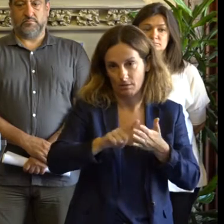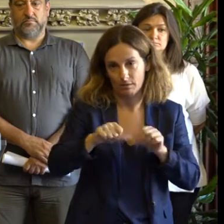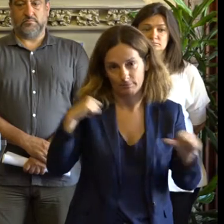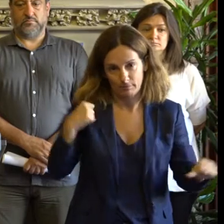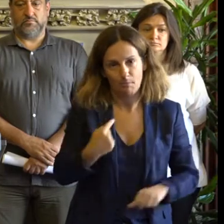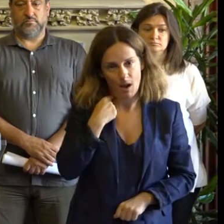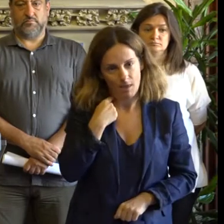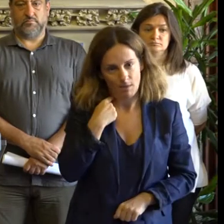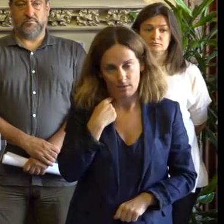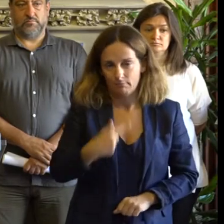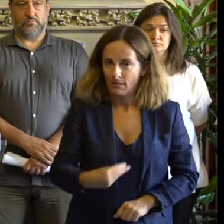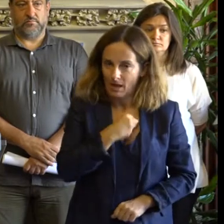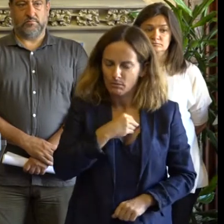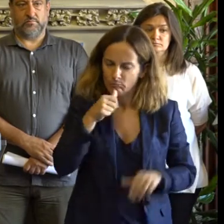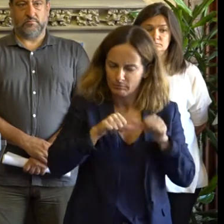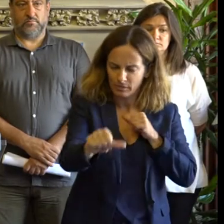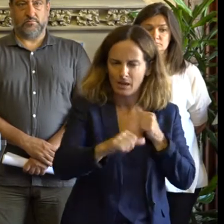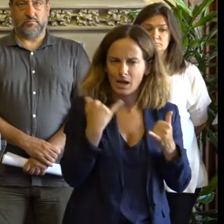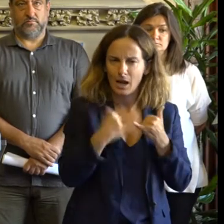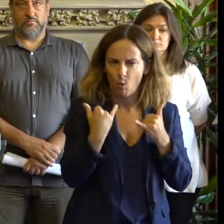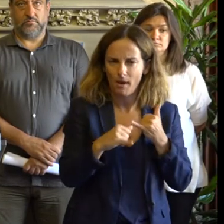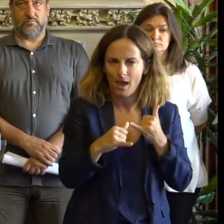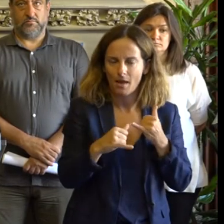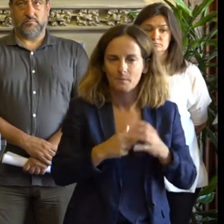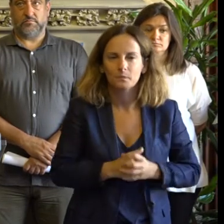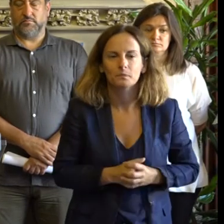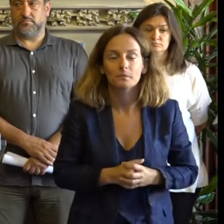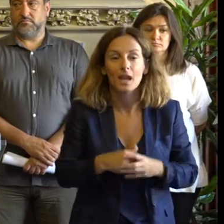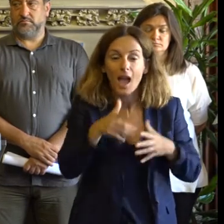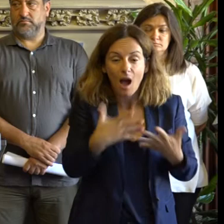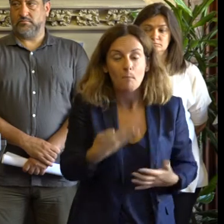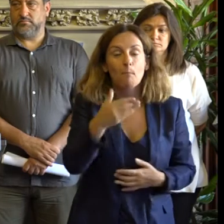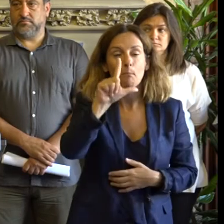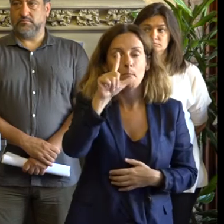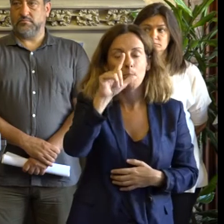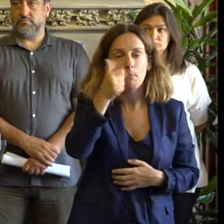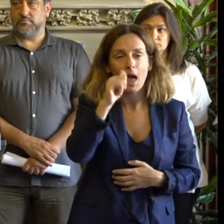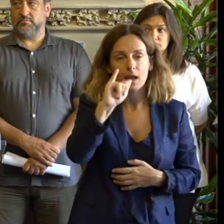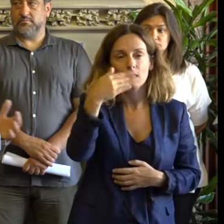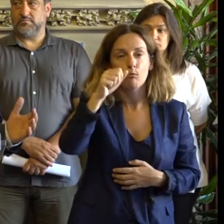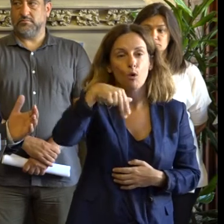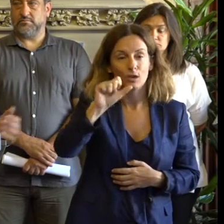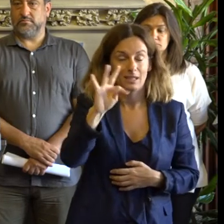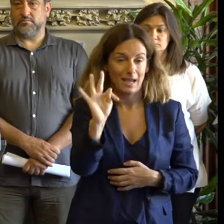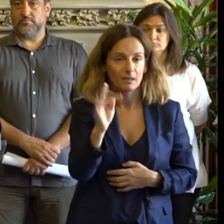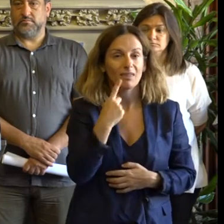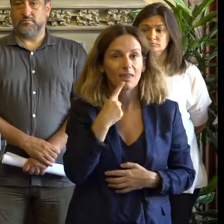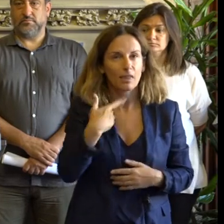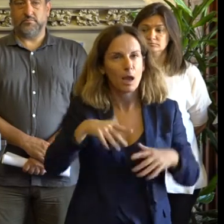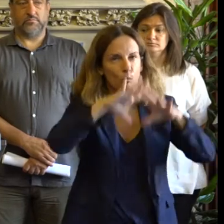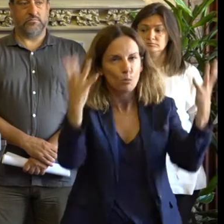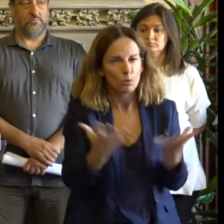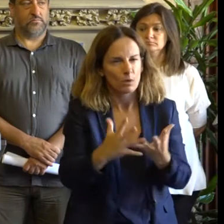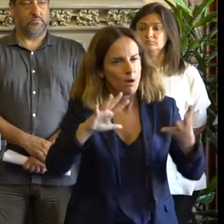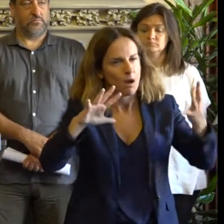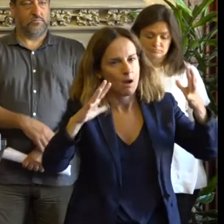Vivim en un món en canvi, com ens deia Blai Bonet. El món ha canviat i la seva cara